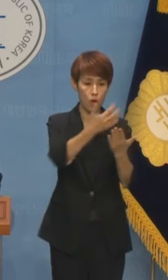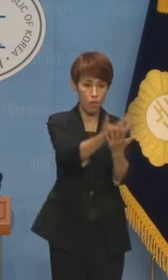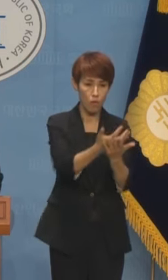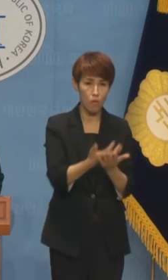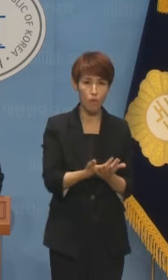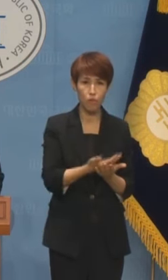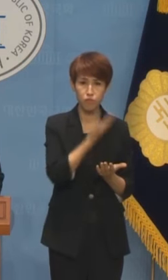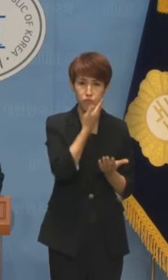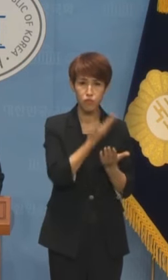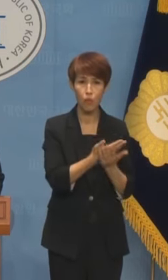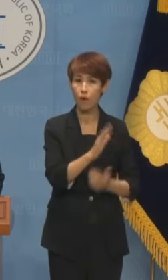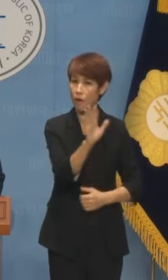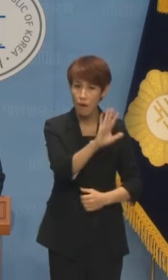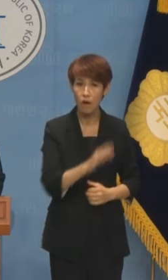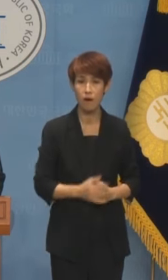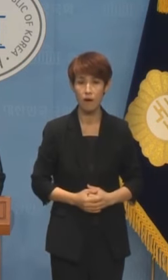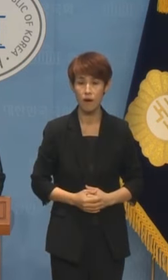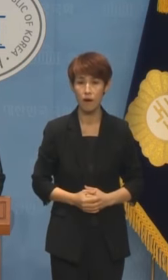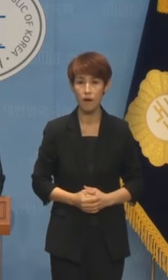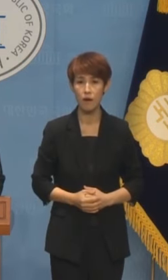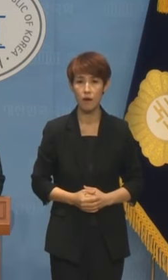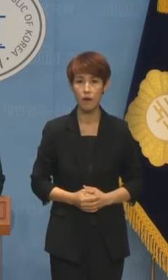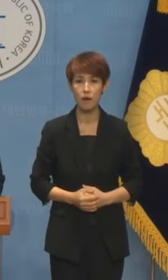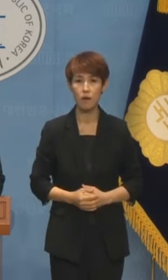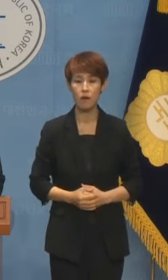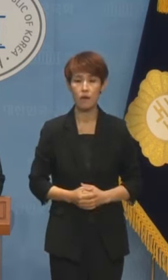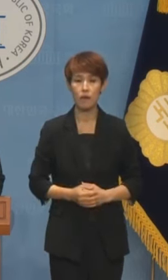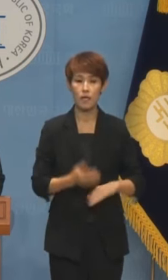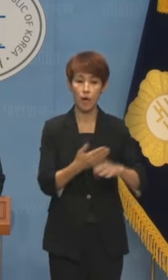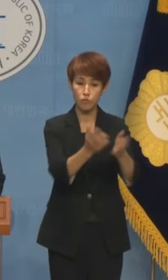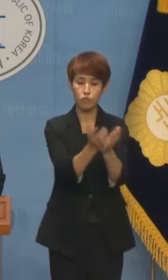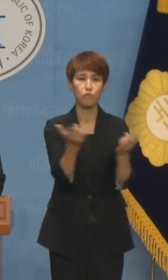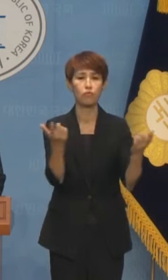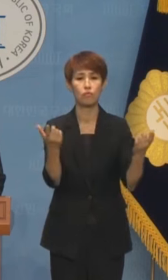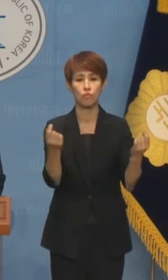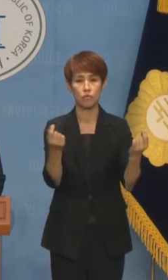해당하는 중요문서가 아닙니다. 다른 부처와 마찬가지로